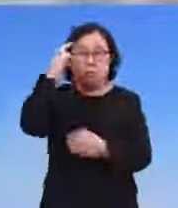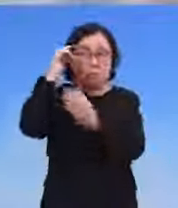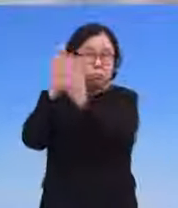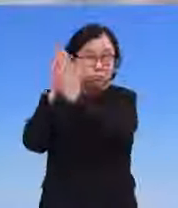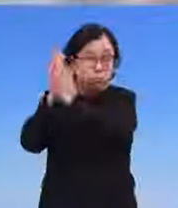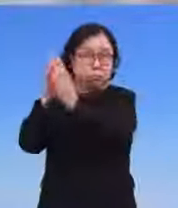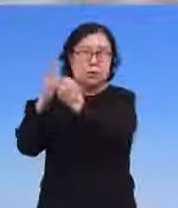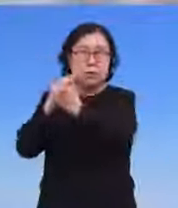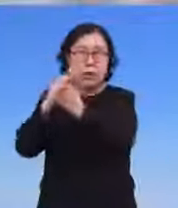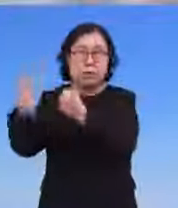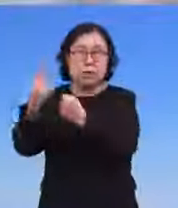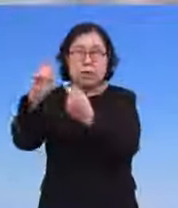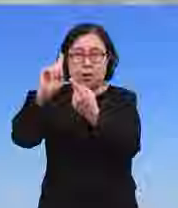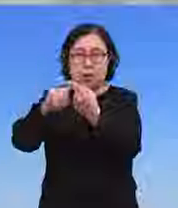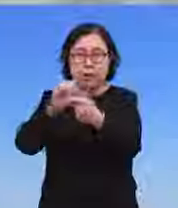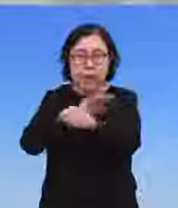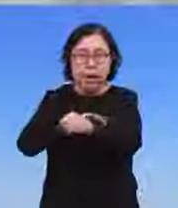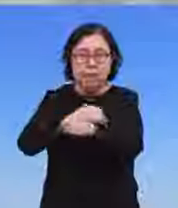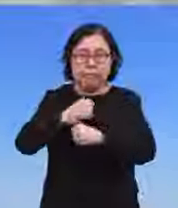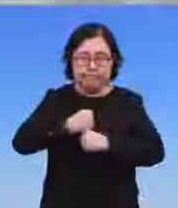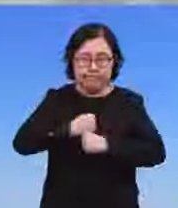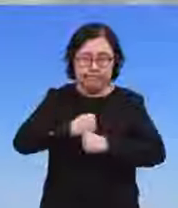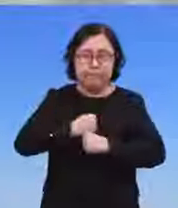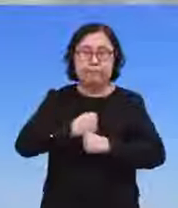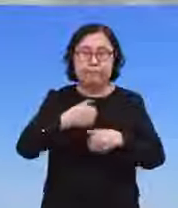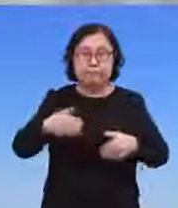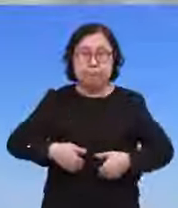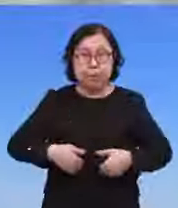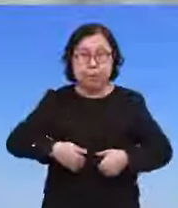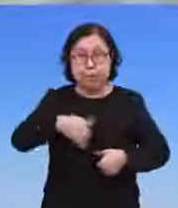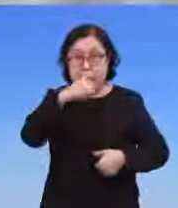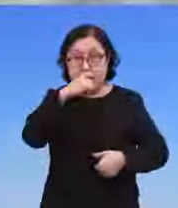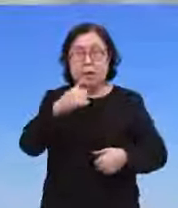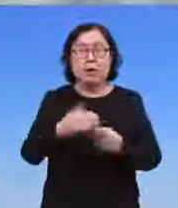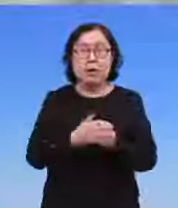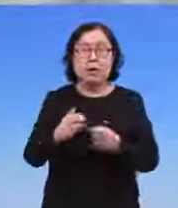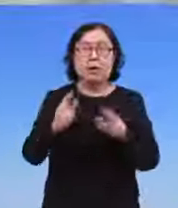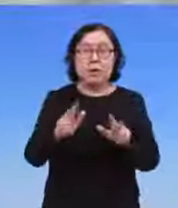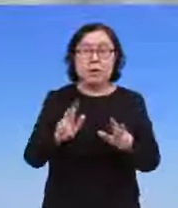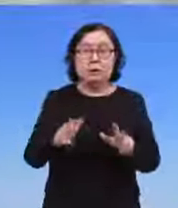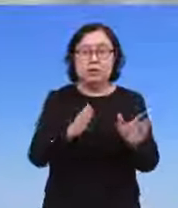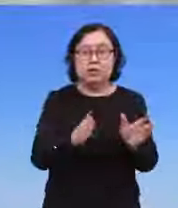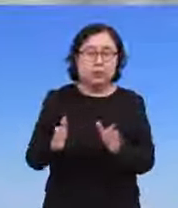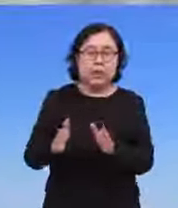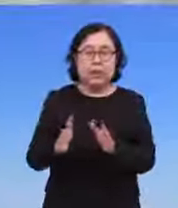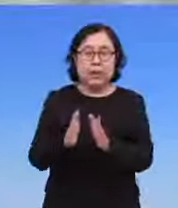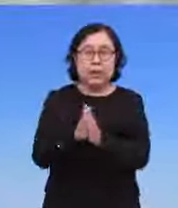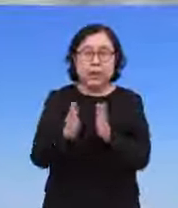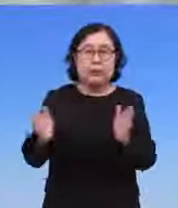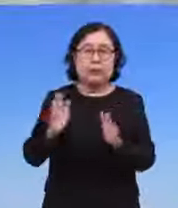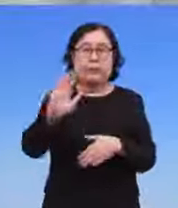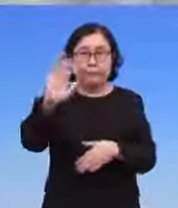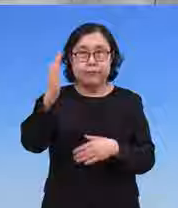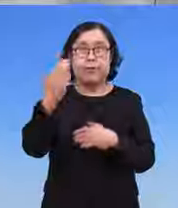찬성을 해주셨기 때문에 이거는 잘 그대로 지켜야 돼서 당회에서 이미 이제 착수에 들어갔습니다.